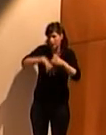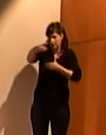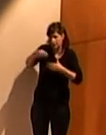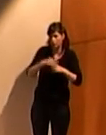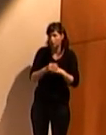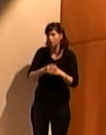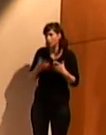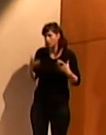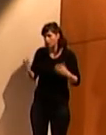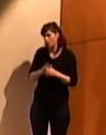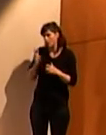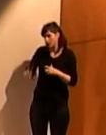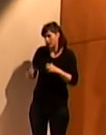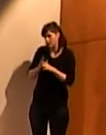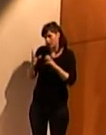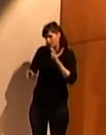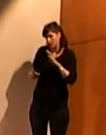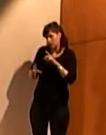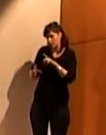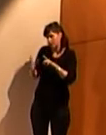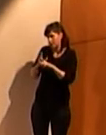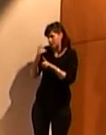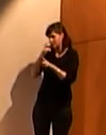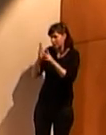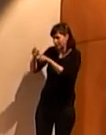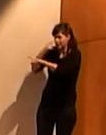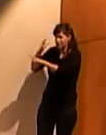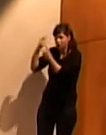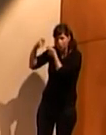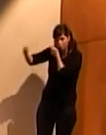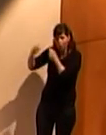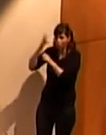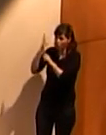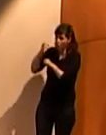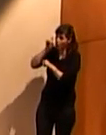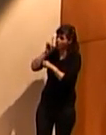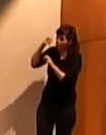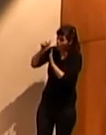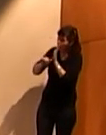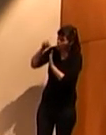long depuis le mois de mai, mais en fait, c'était assez court pour mener tout le projet, le partenariat, à obtenir les autorisations.